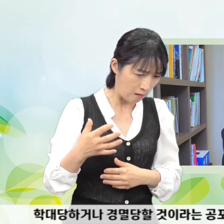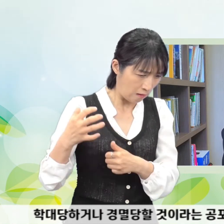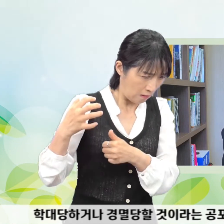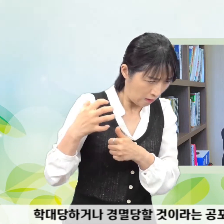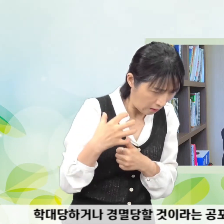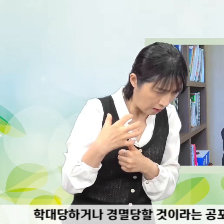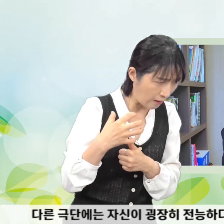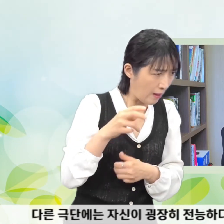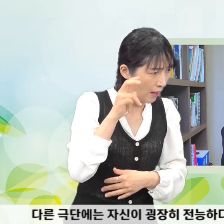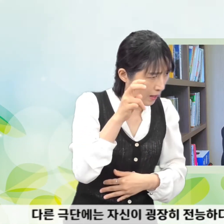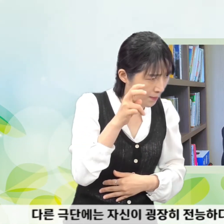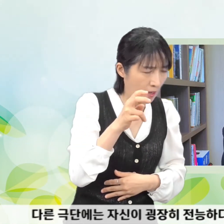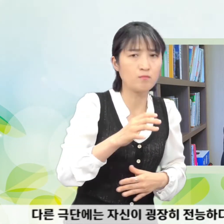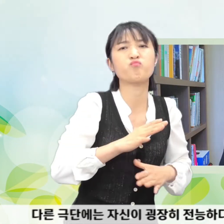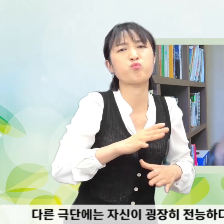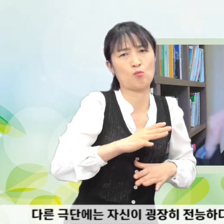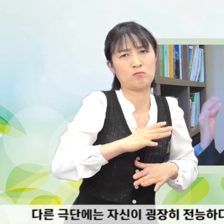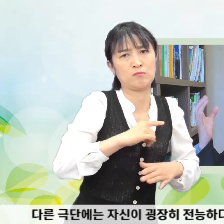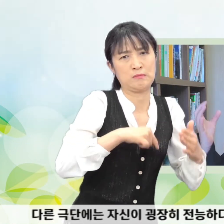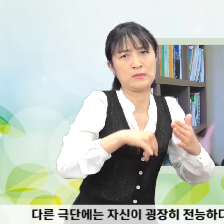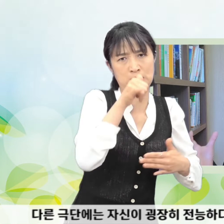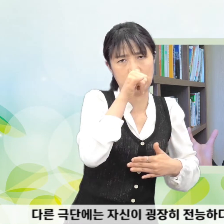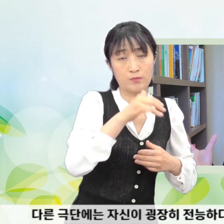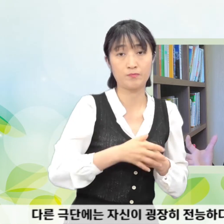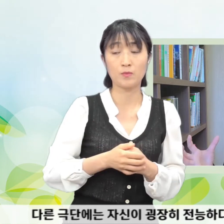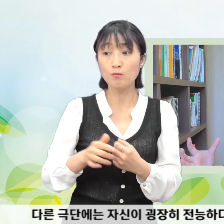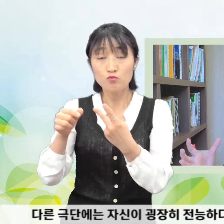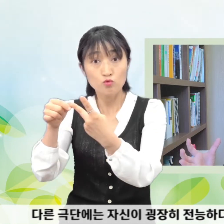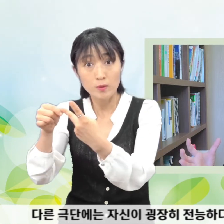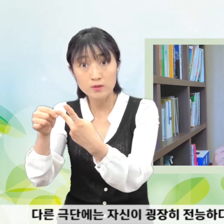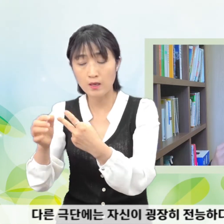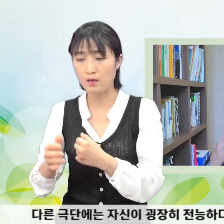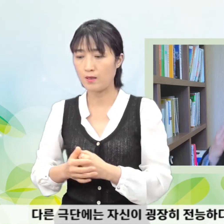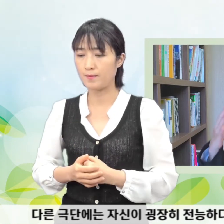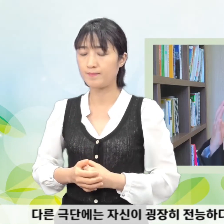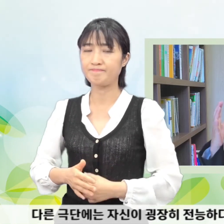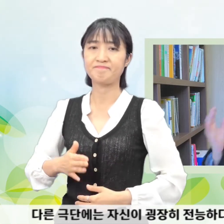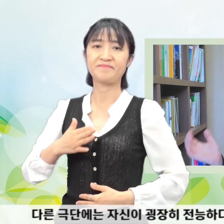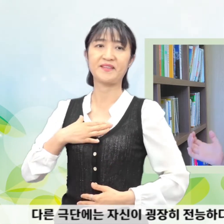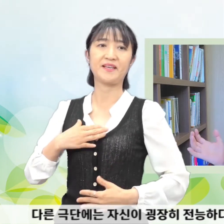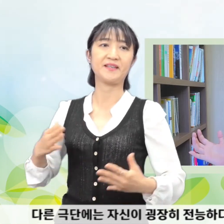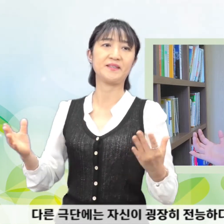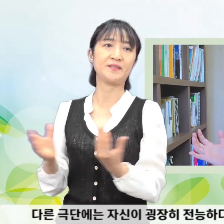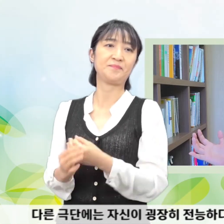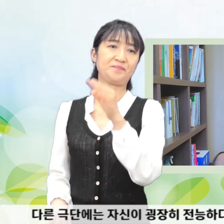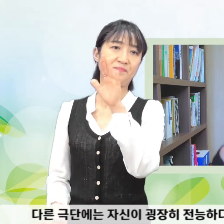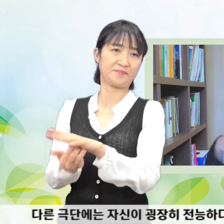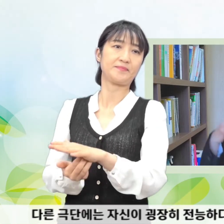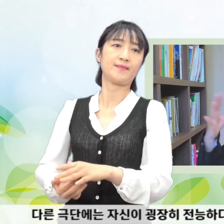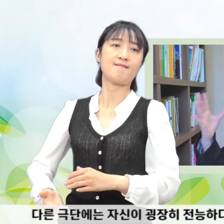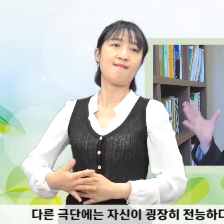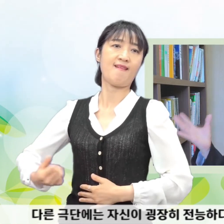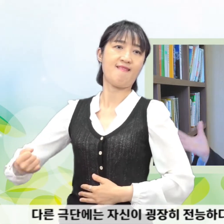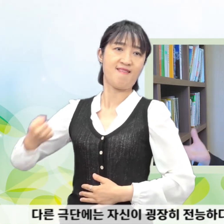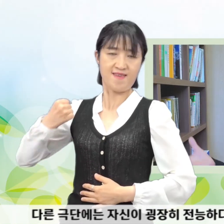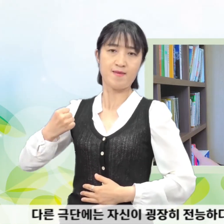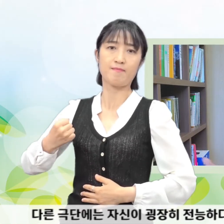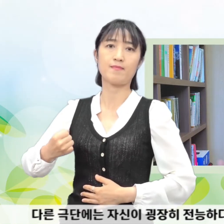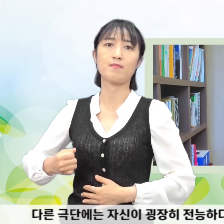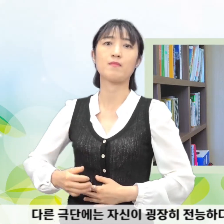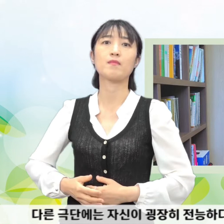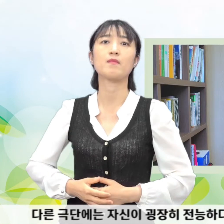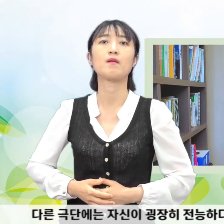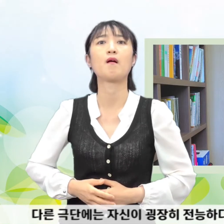자리 잡고 있습니다. 그리고 또 다른 극의 이미지로는 내가 굉장히 전능하고 이런 과대한